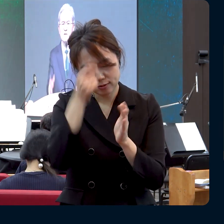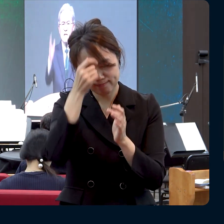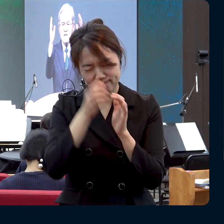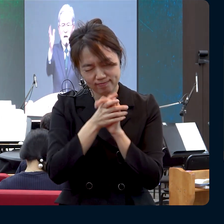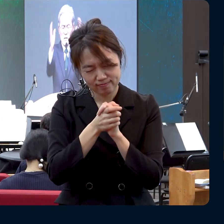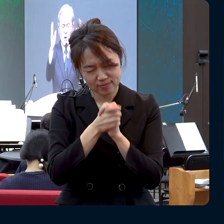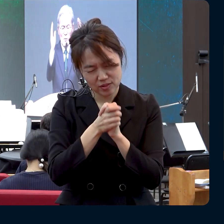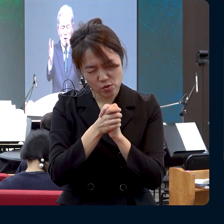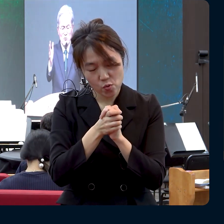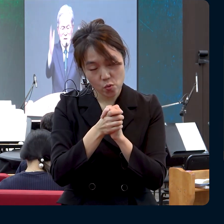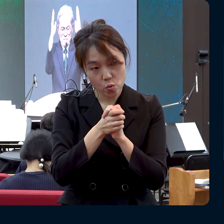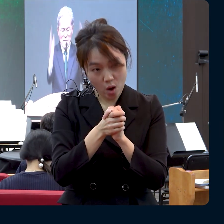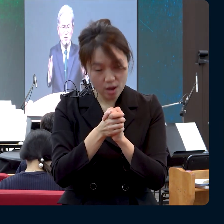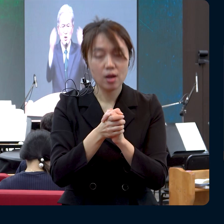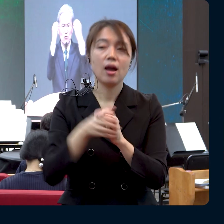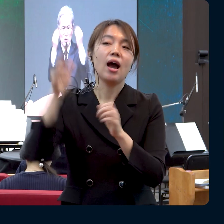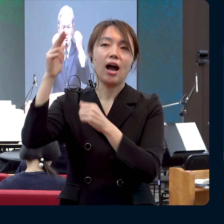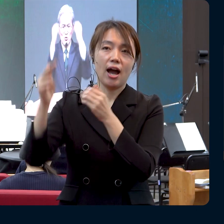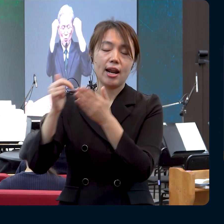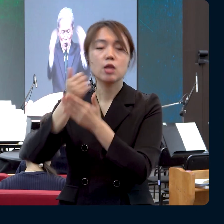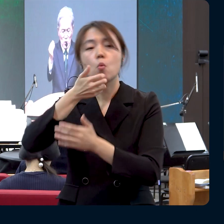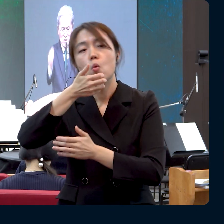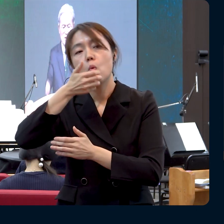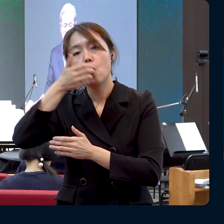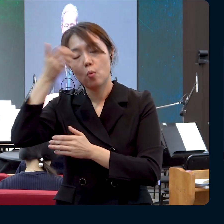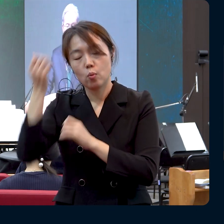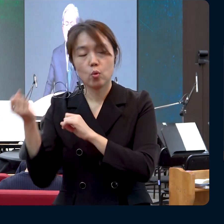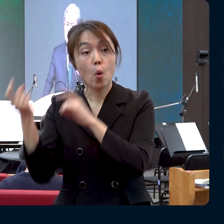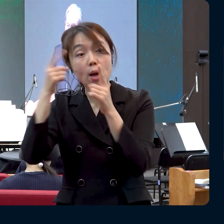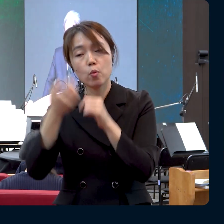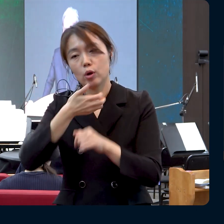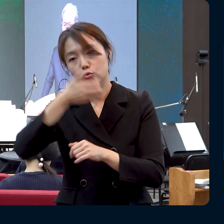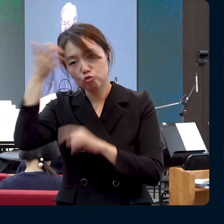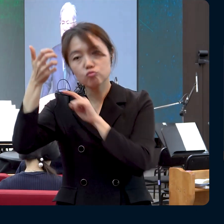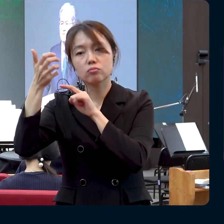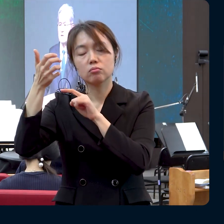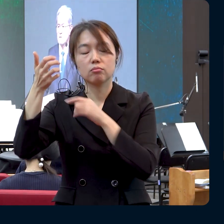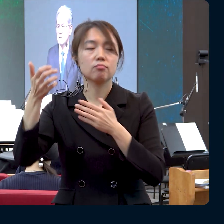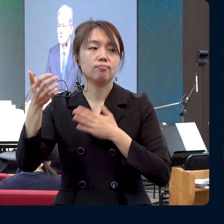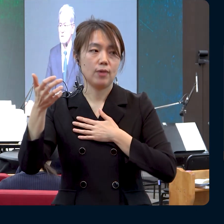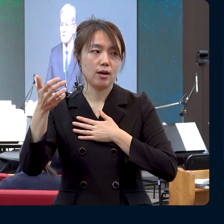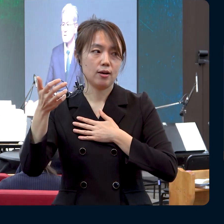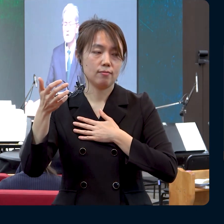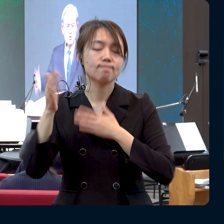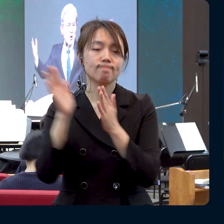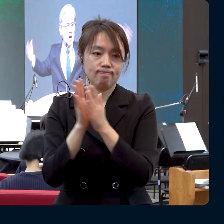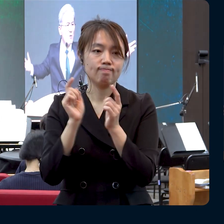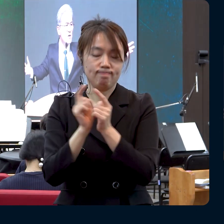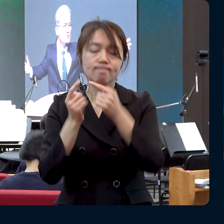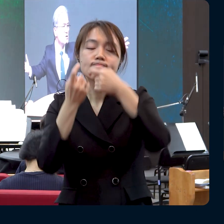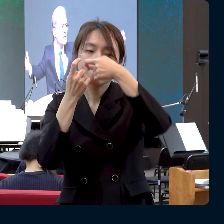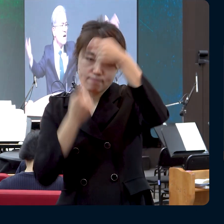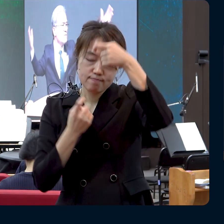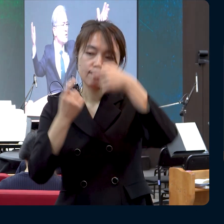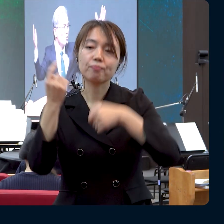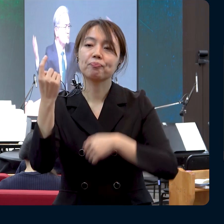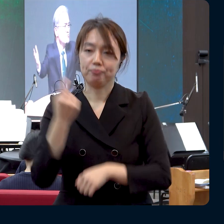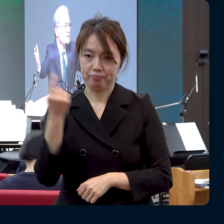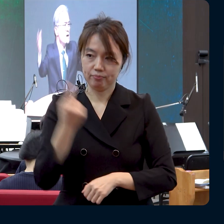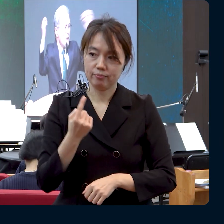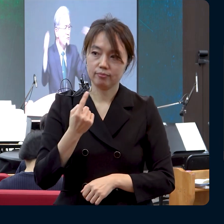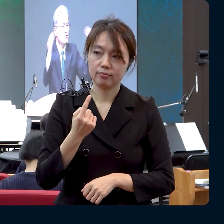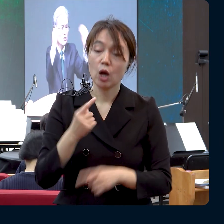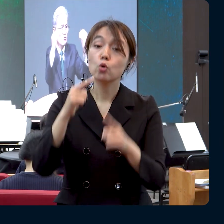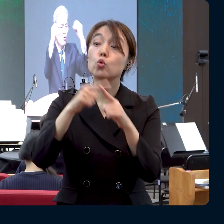갖고 있는 그 하나님의 회복의 꿈 반드시 우리 눈으로 볼 것이다. 우리 교회도 그럴 것입니다. 이 교회 가운데 이루어질 하나님의